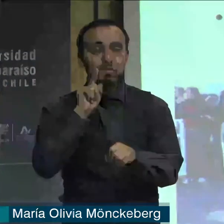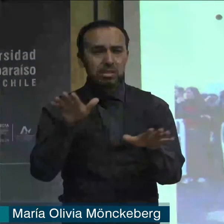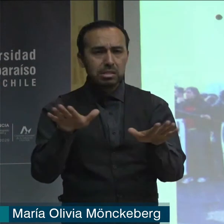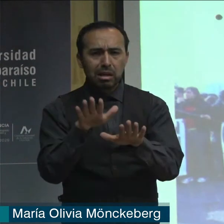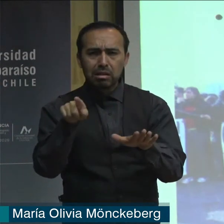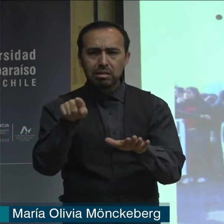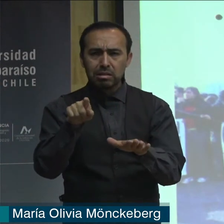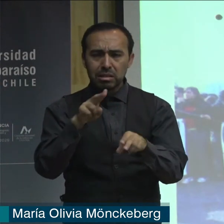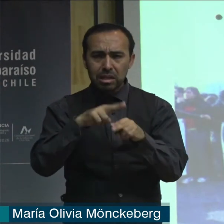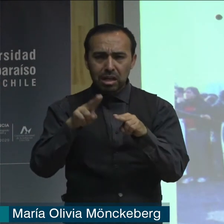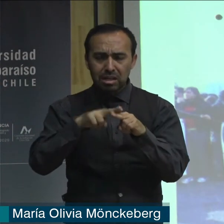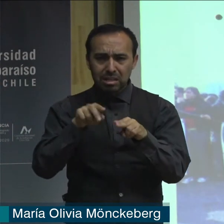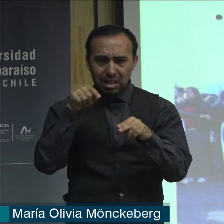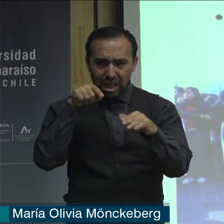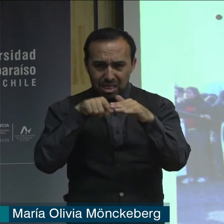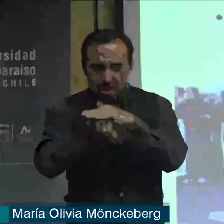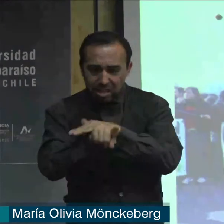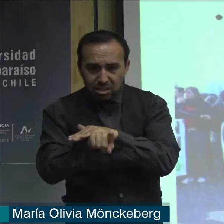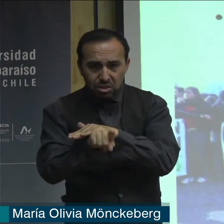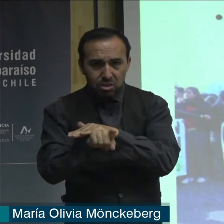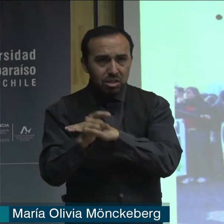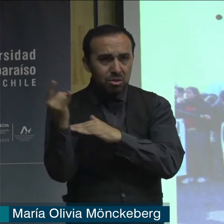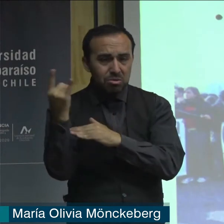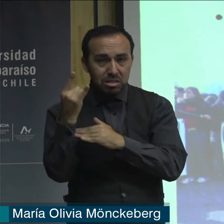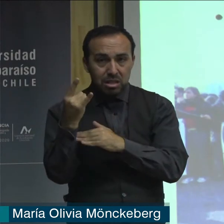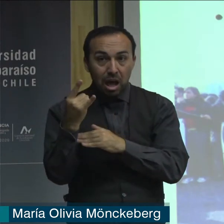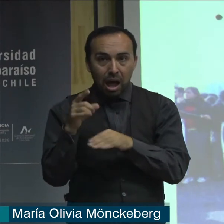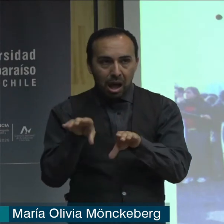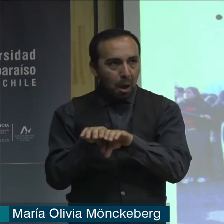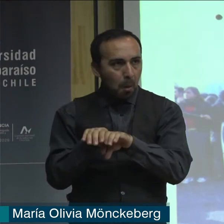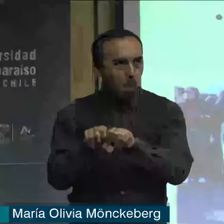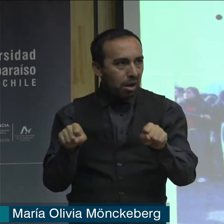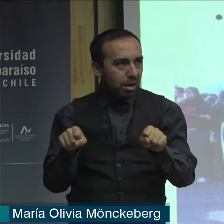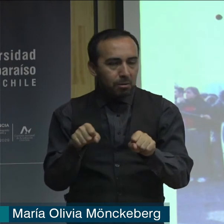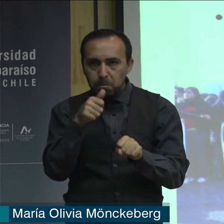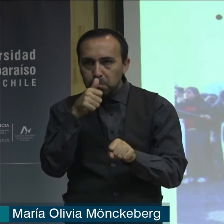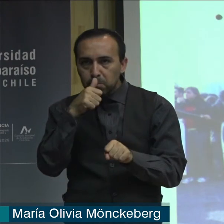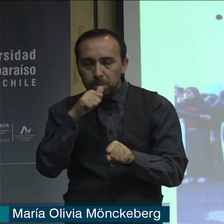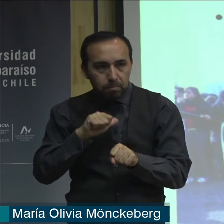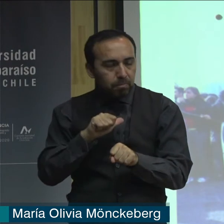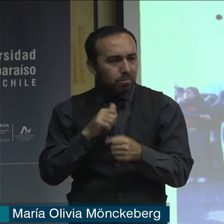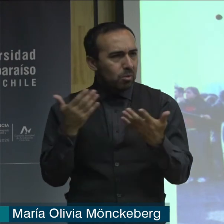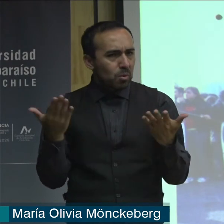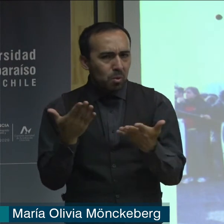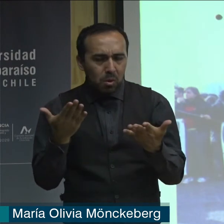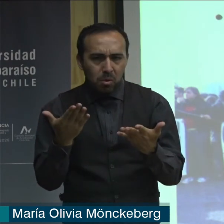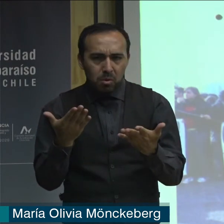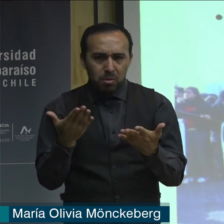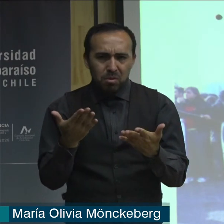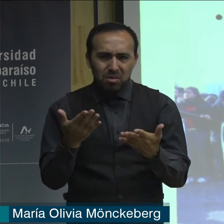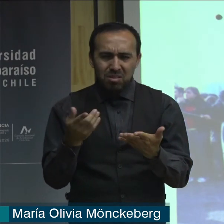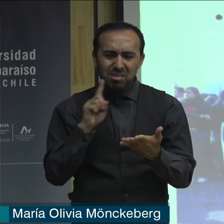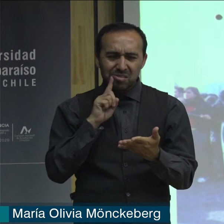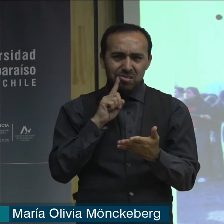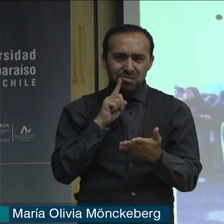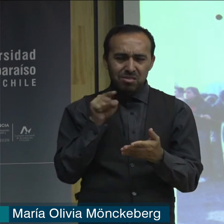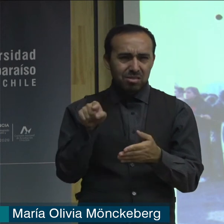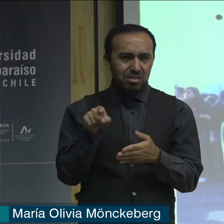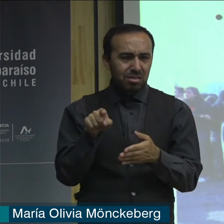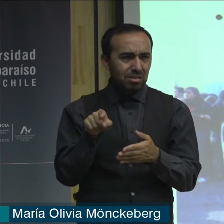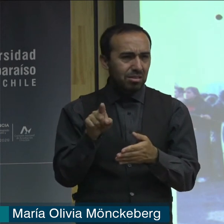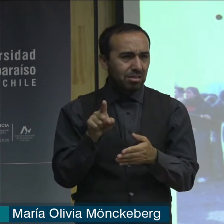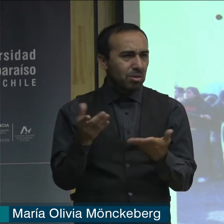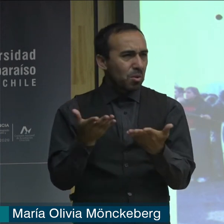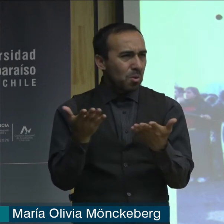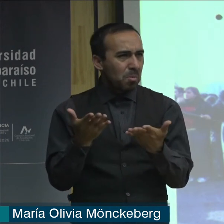sociedades anónimas adentro de la universidad si sociedades académicos facultad no sé cuánto sea o sea